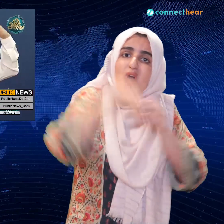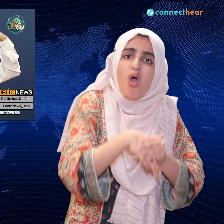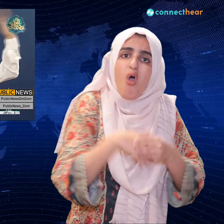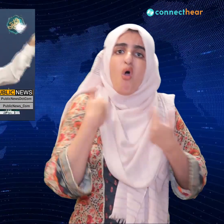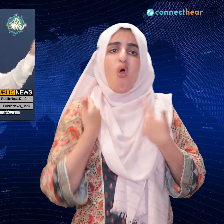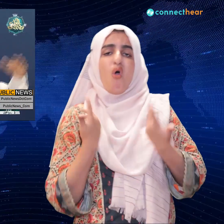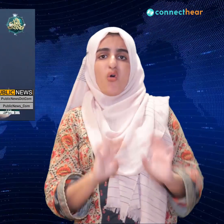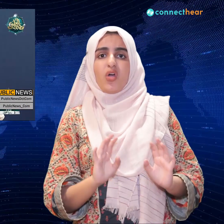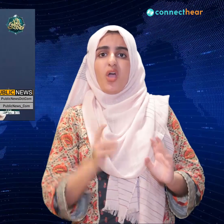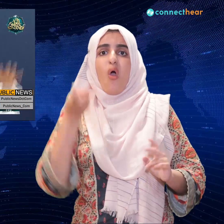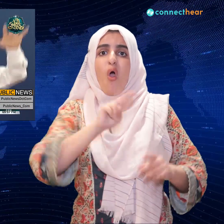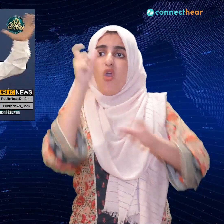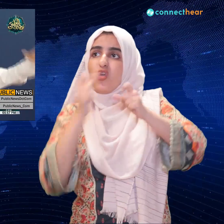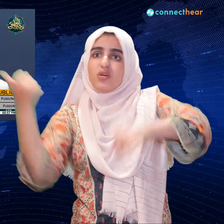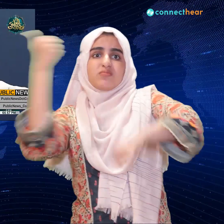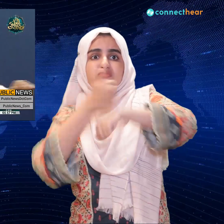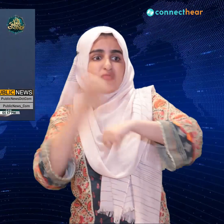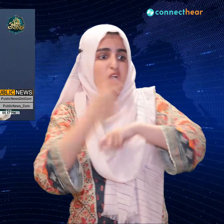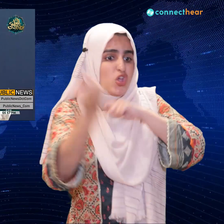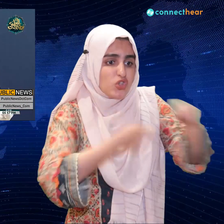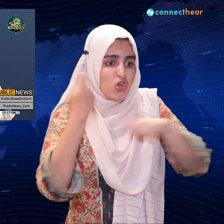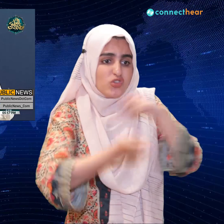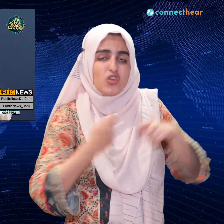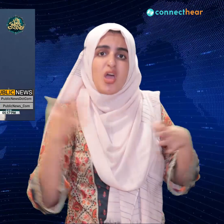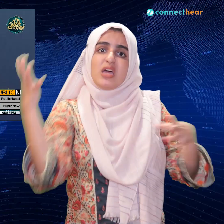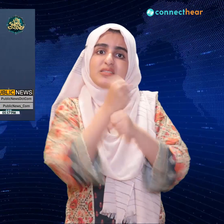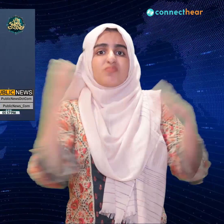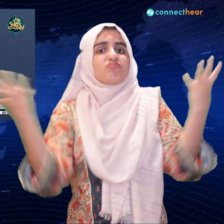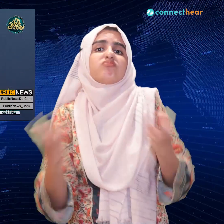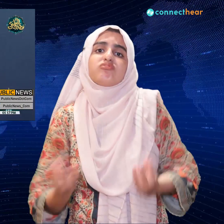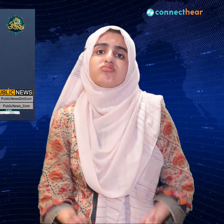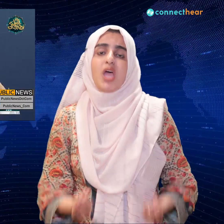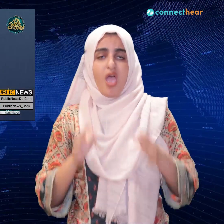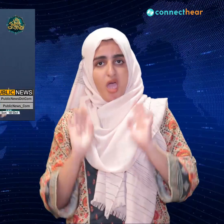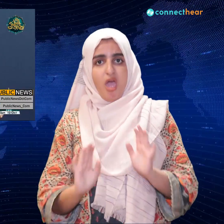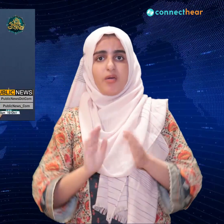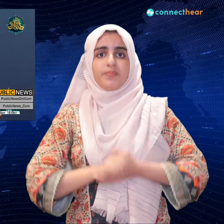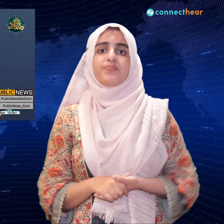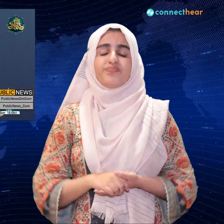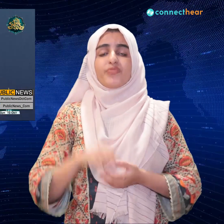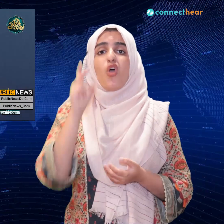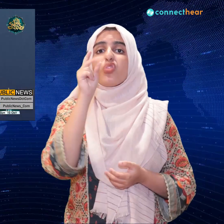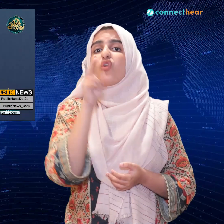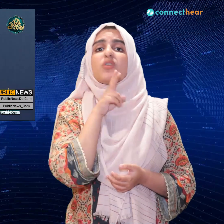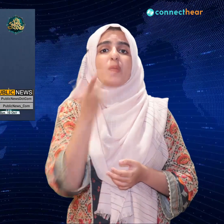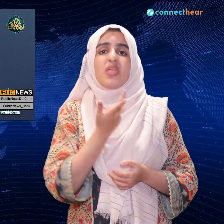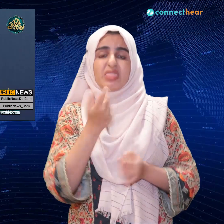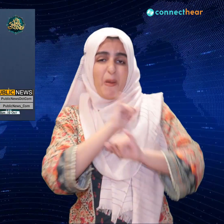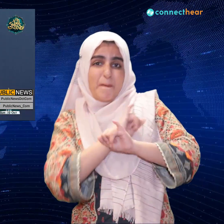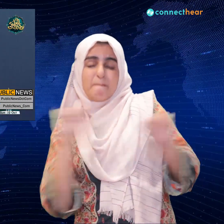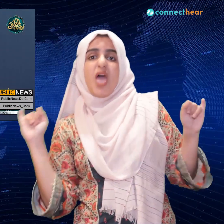لوگ جب اقتدار میں آ کے جب چوری کرتے ہیں تو سارے ملک کی اخلاقیات نیچے چلی جاتی ہے۔ دوسری ہے فحاشی۔ اب دیکھیں،